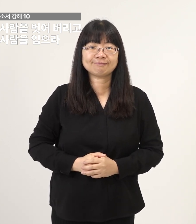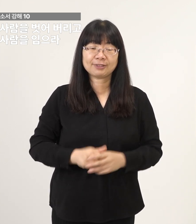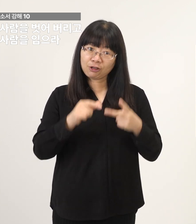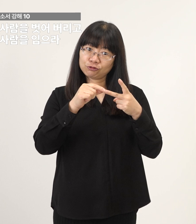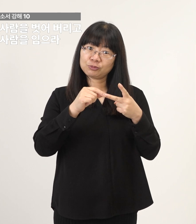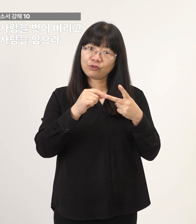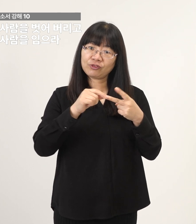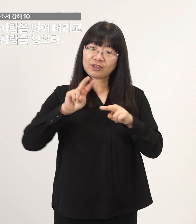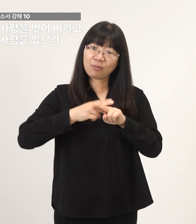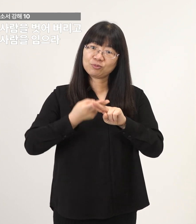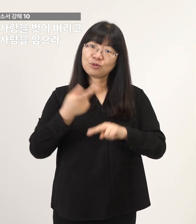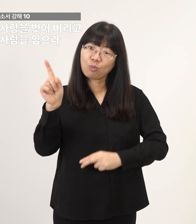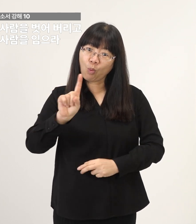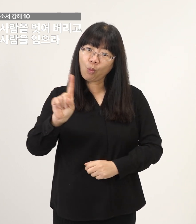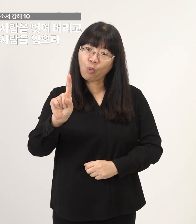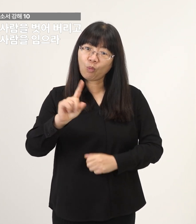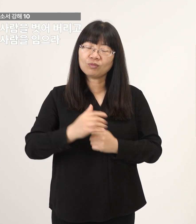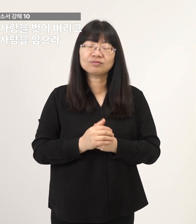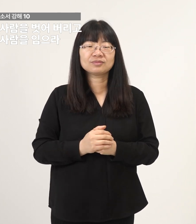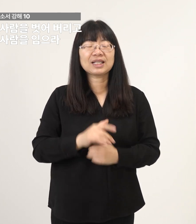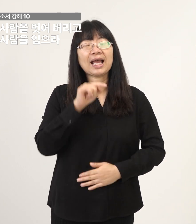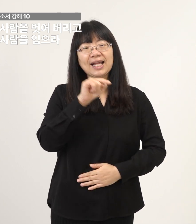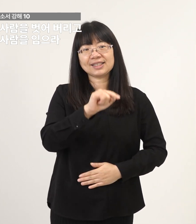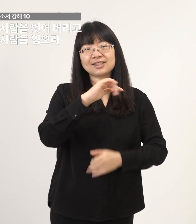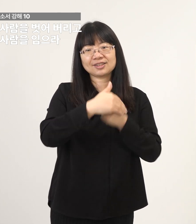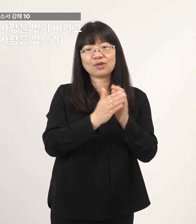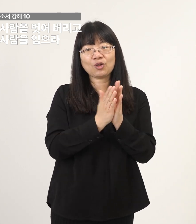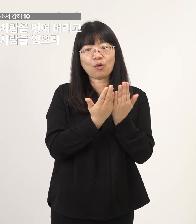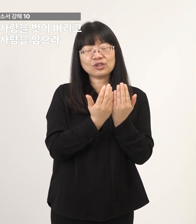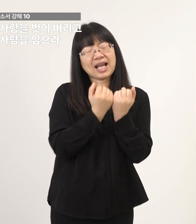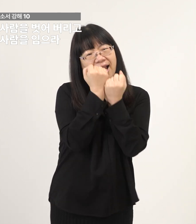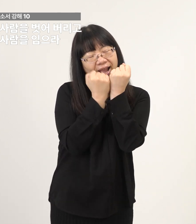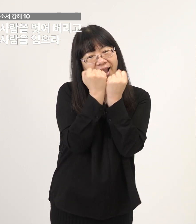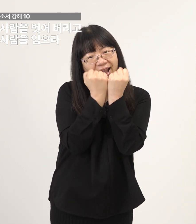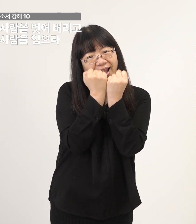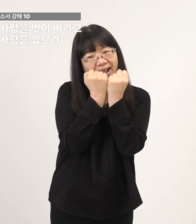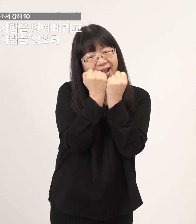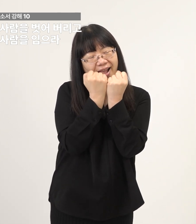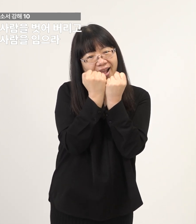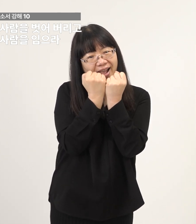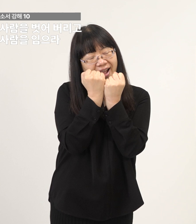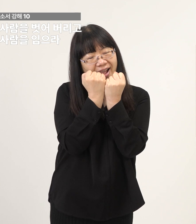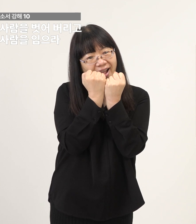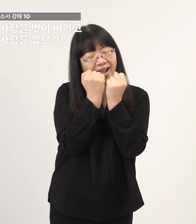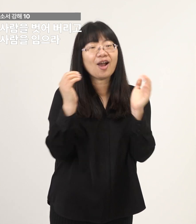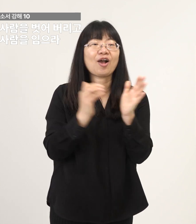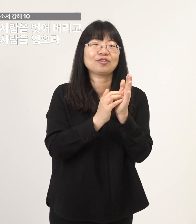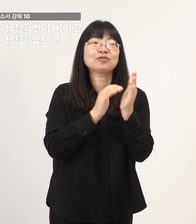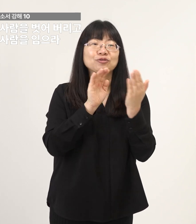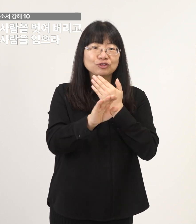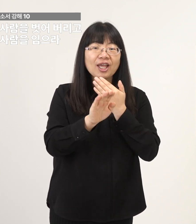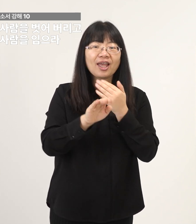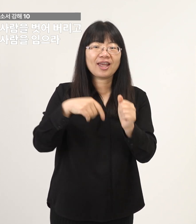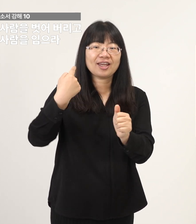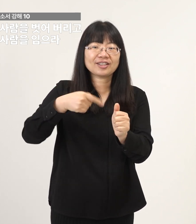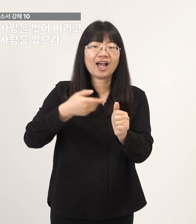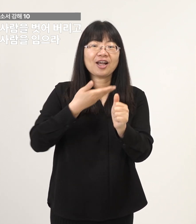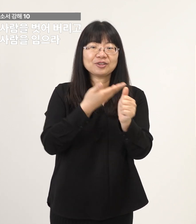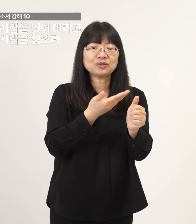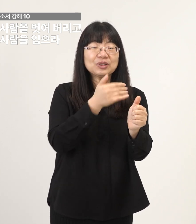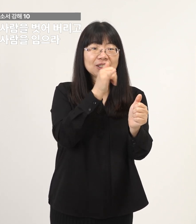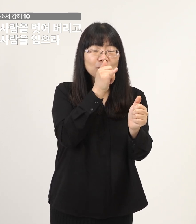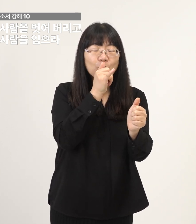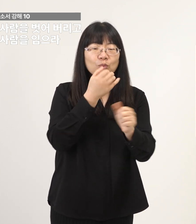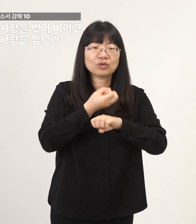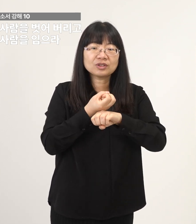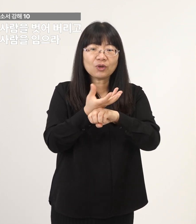두 번째는요, 그 성경을 풀어서 해석하여 가르칠 수 있고 전할 수